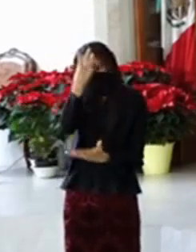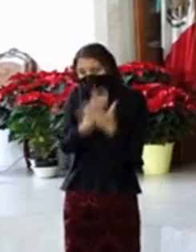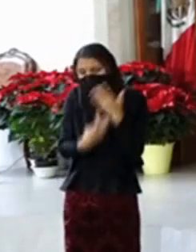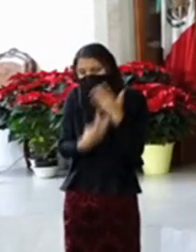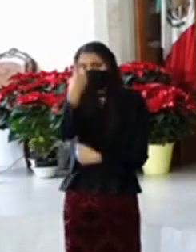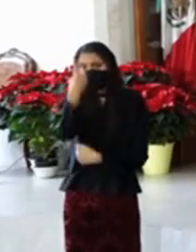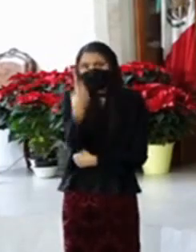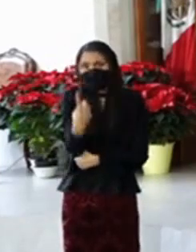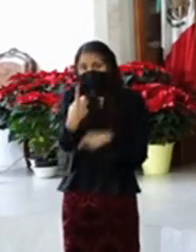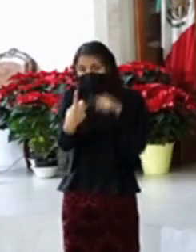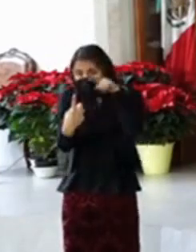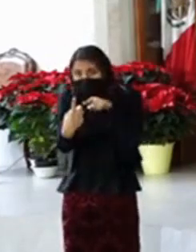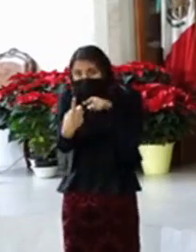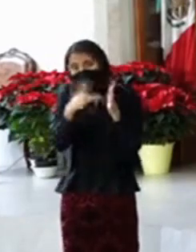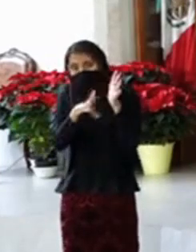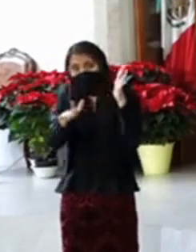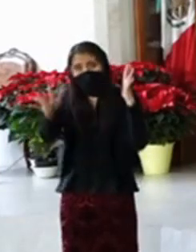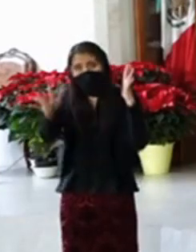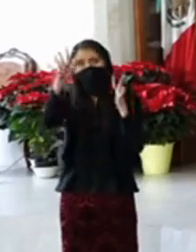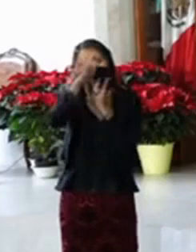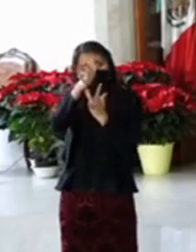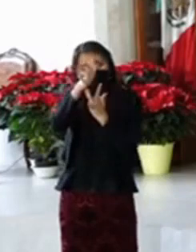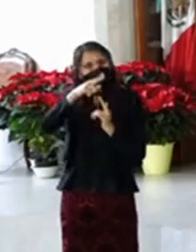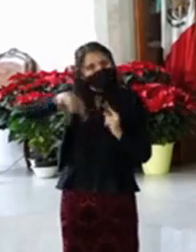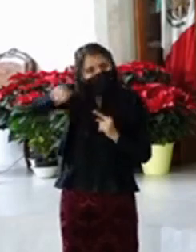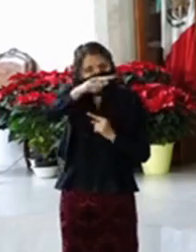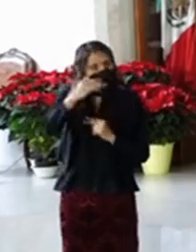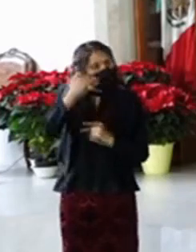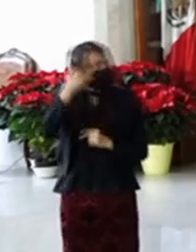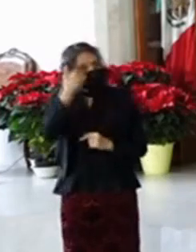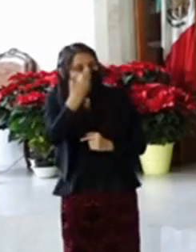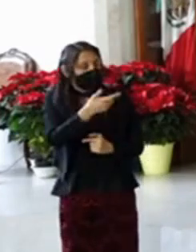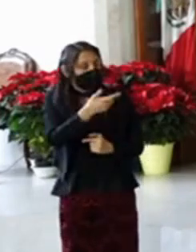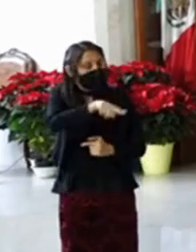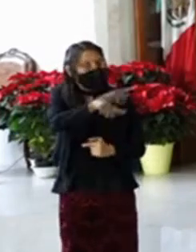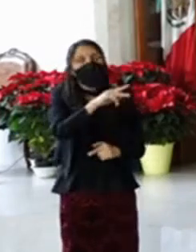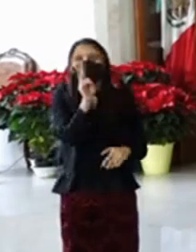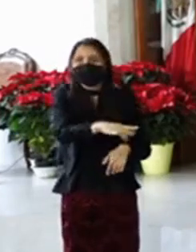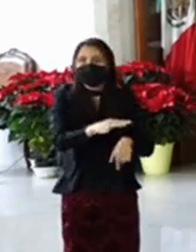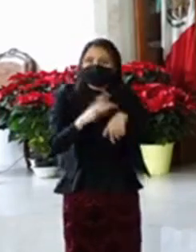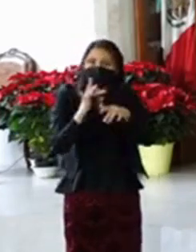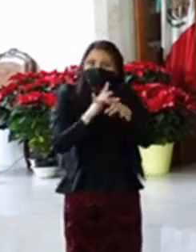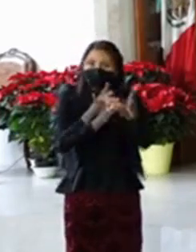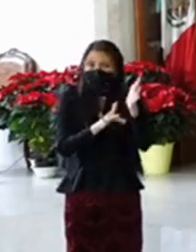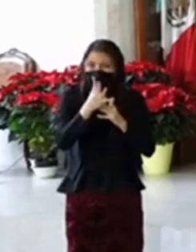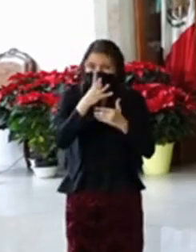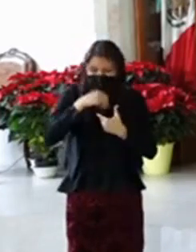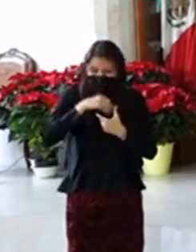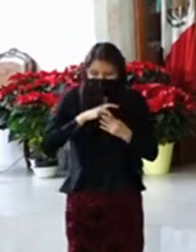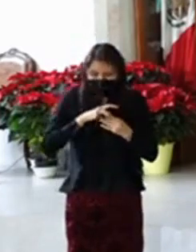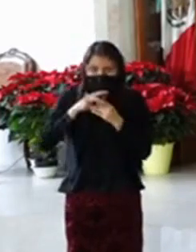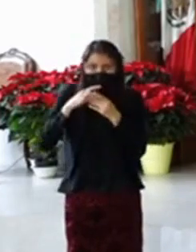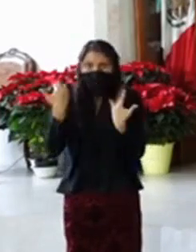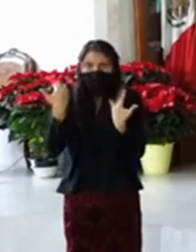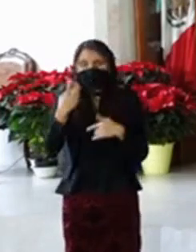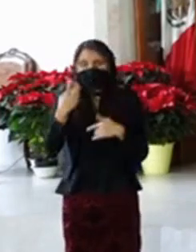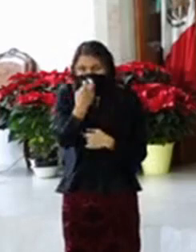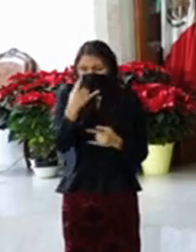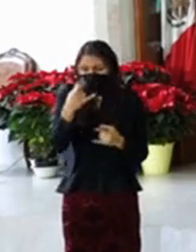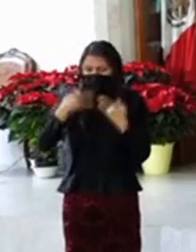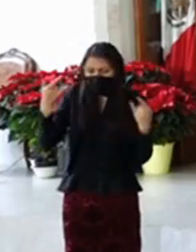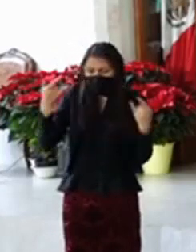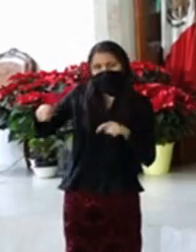glorioso dicho en expresión, sino que tiene avales completamente también